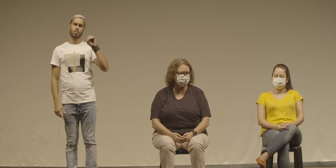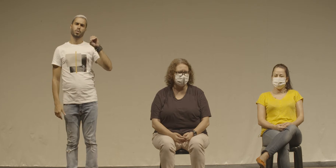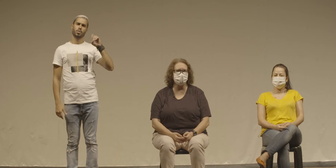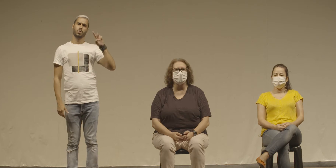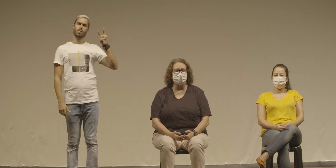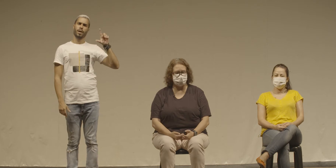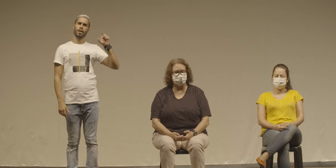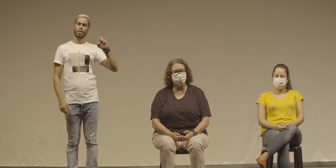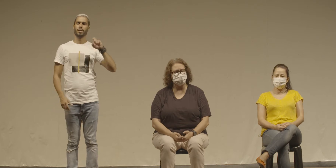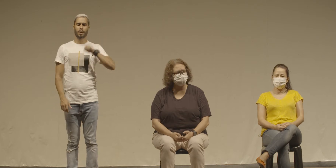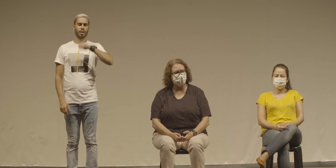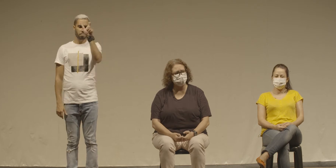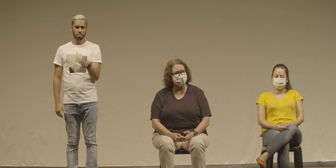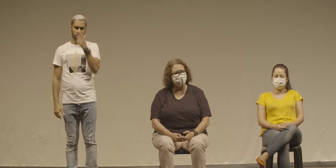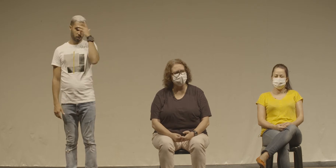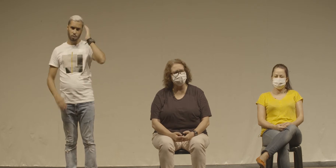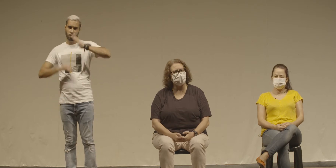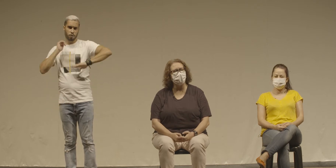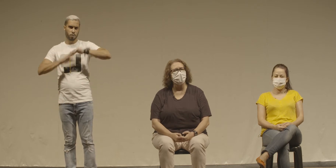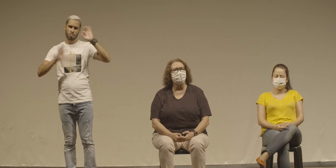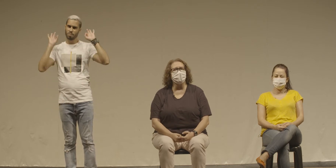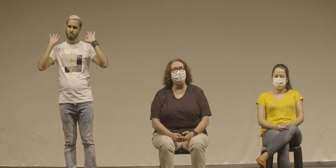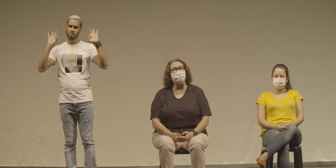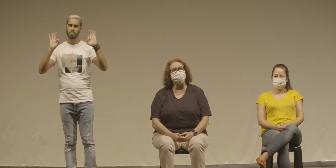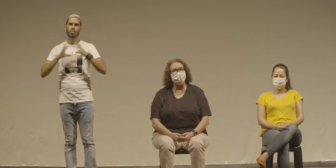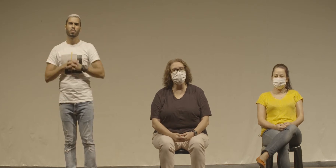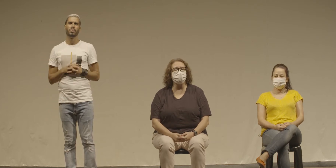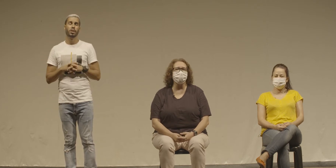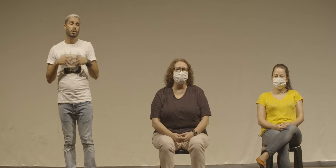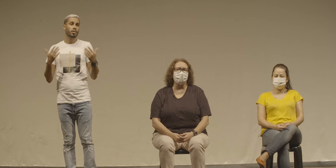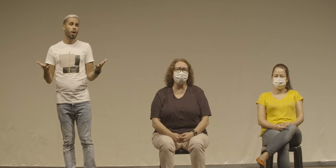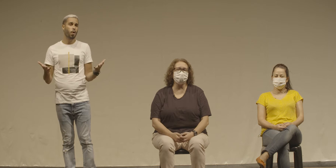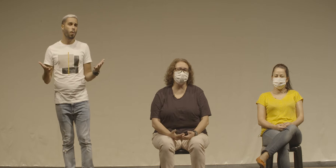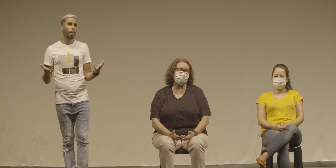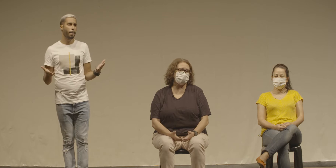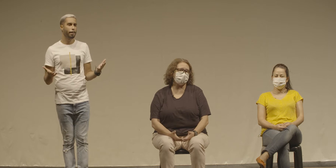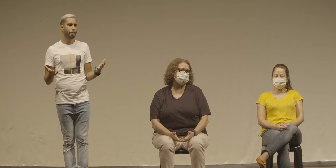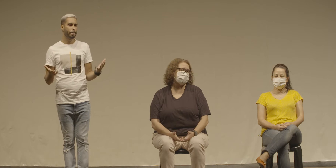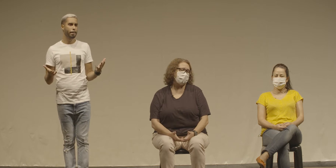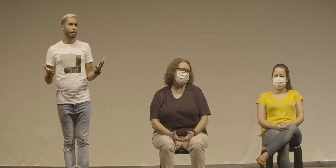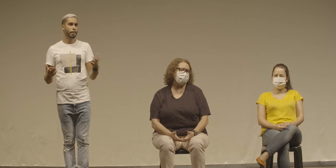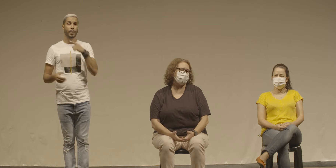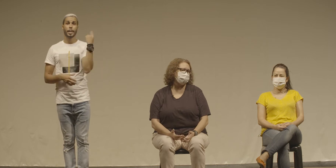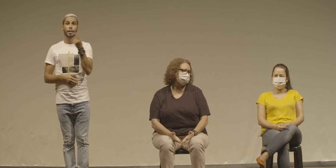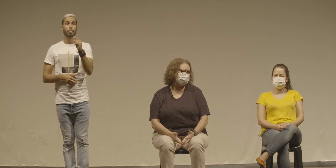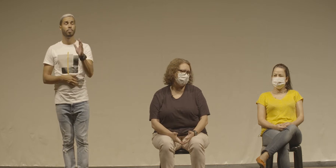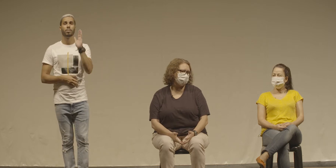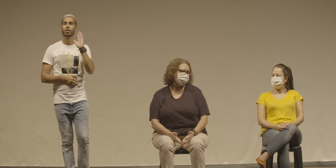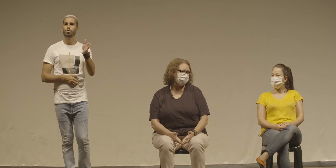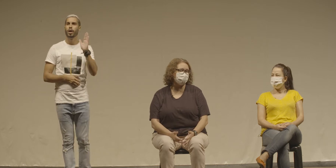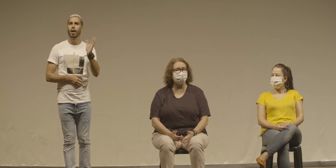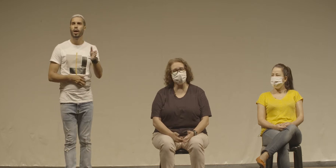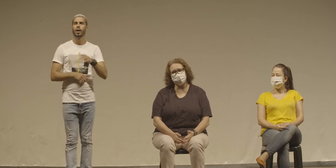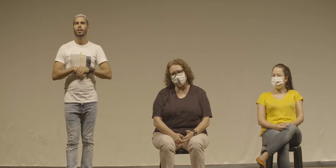muito importante, um profissional essencial. E aí, então, a gente já cresceu assistindo